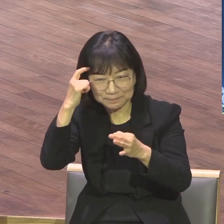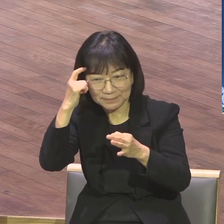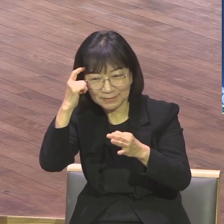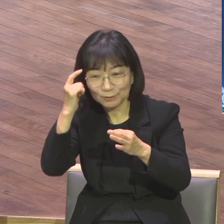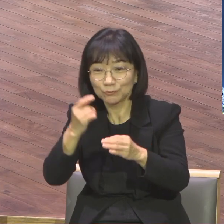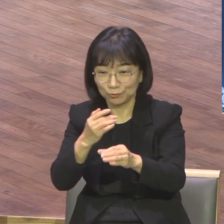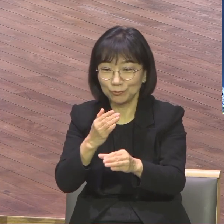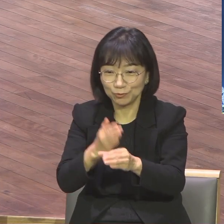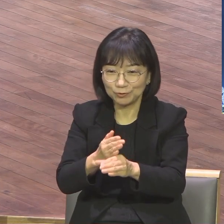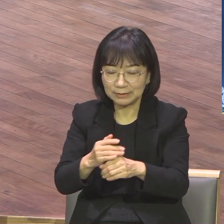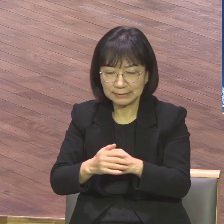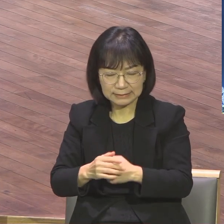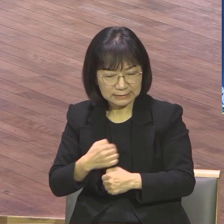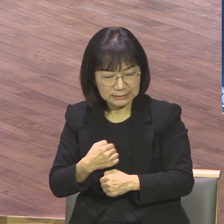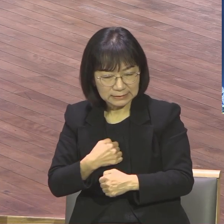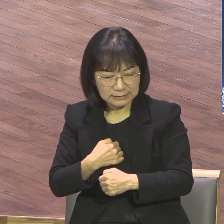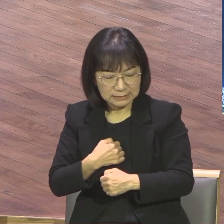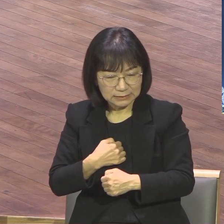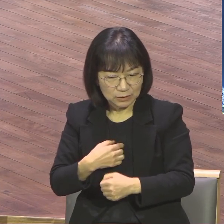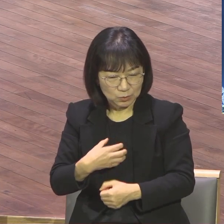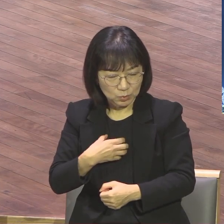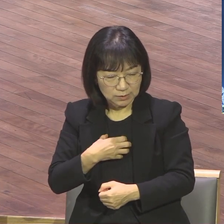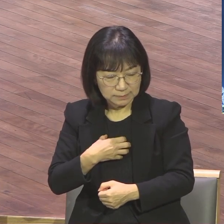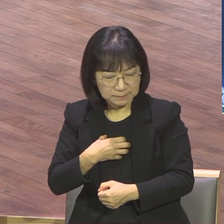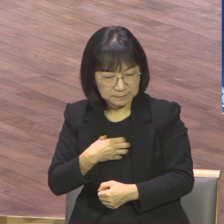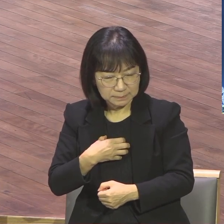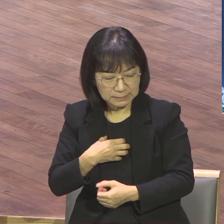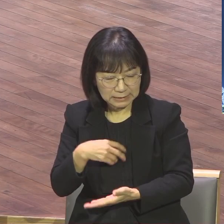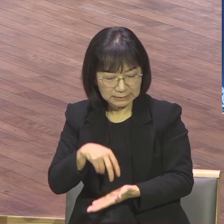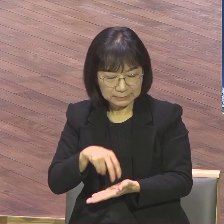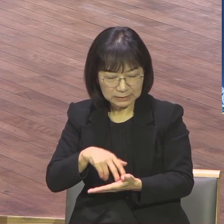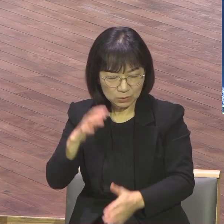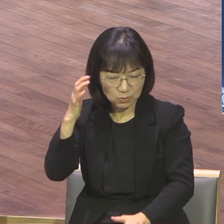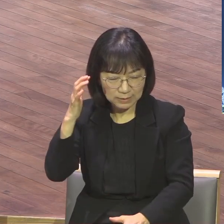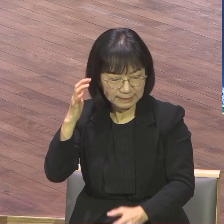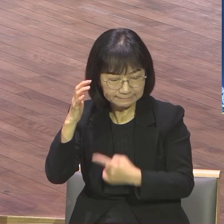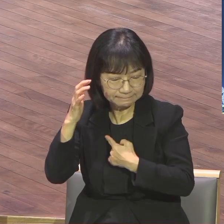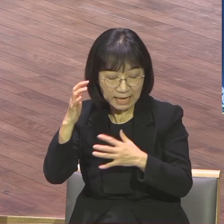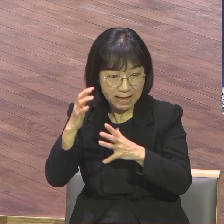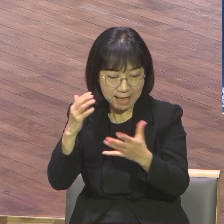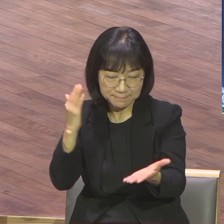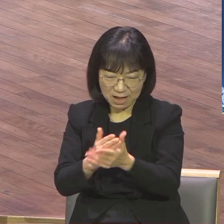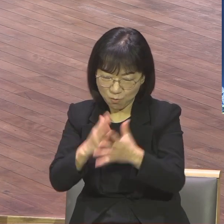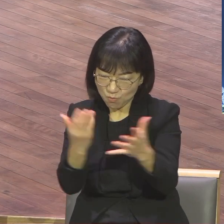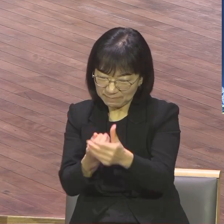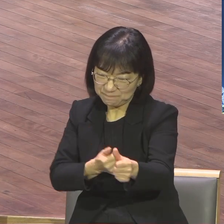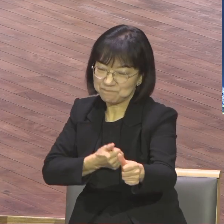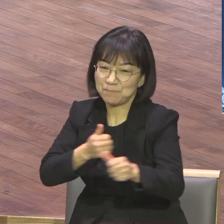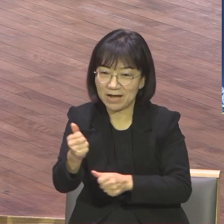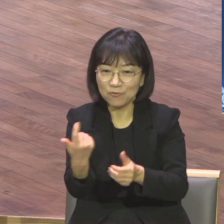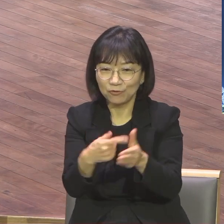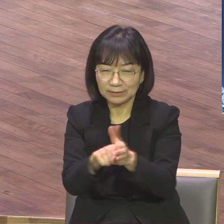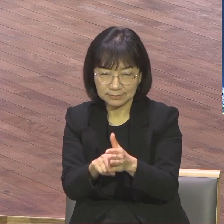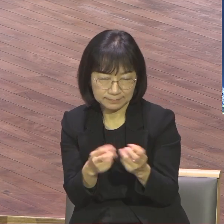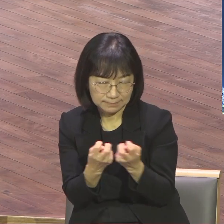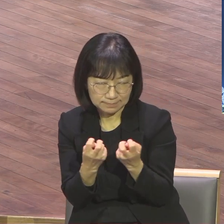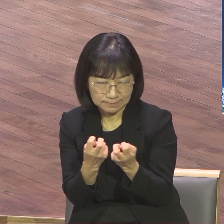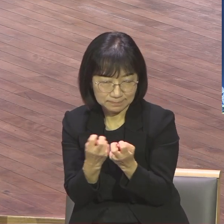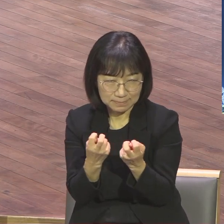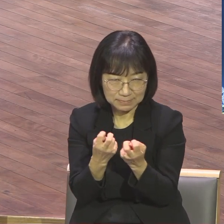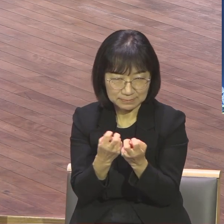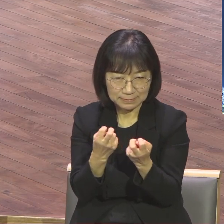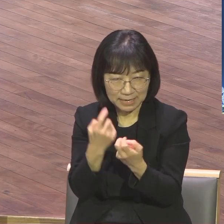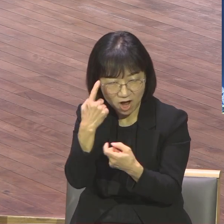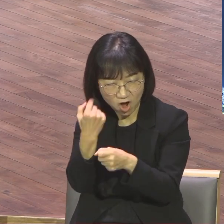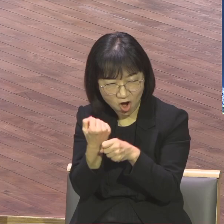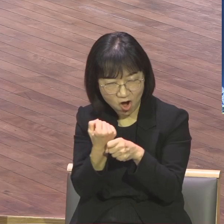자신이 불리한 그러한 이 판세를 뒤집기 위해서 언제 어떤 방식으로